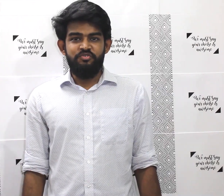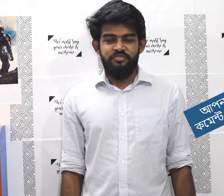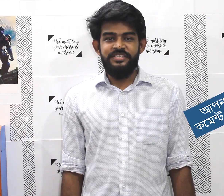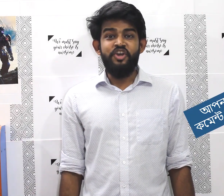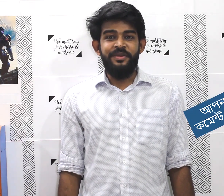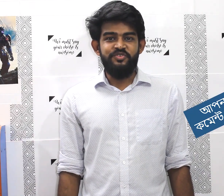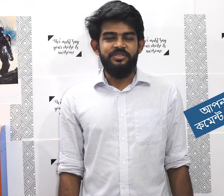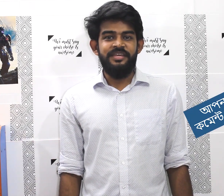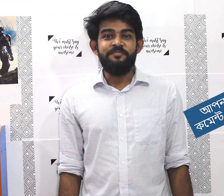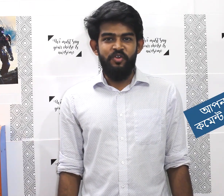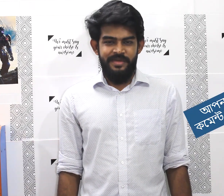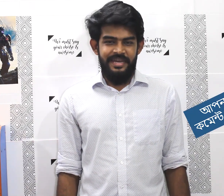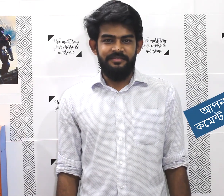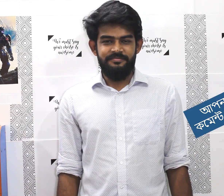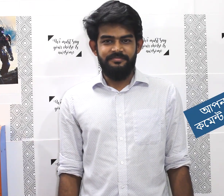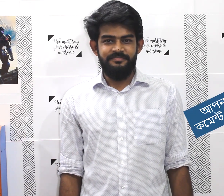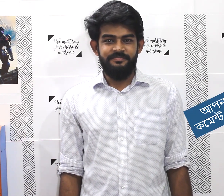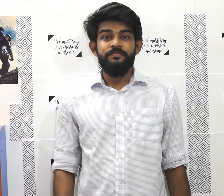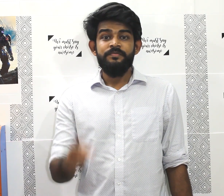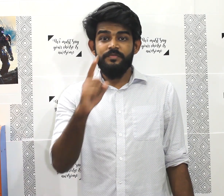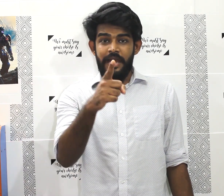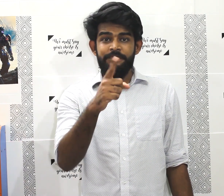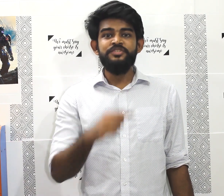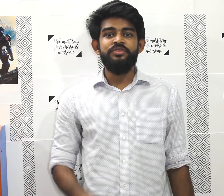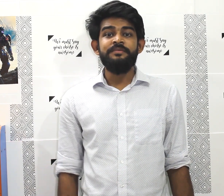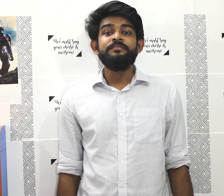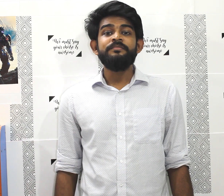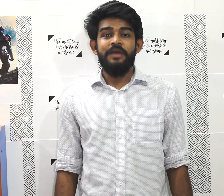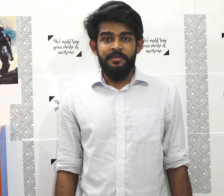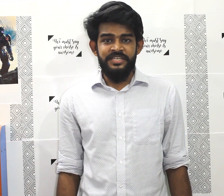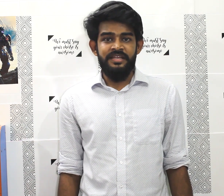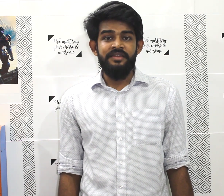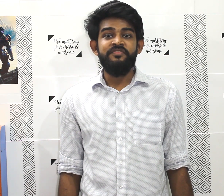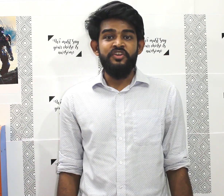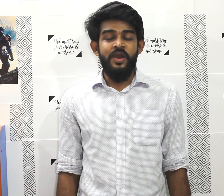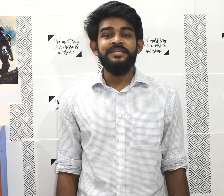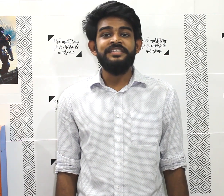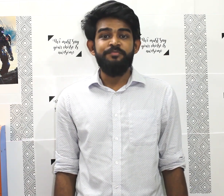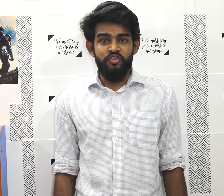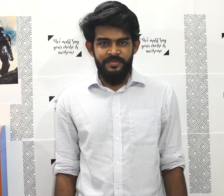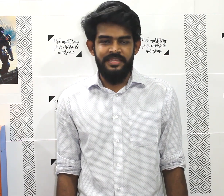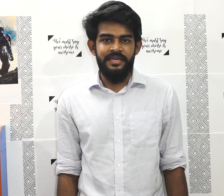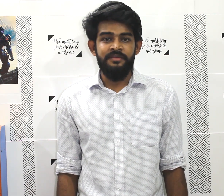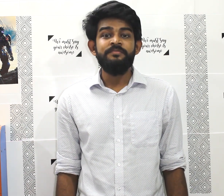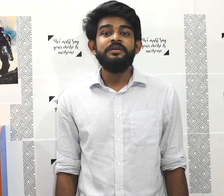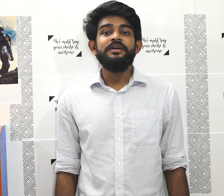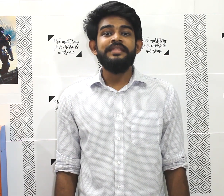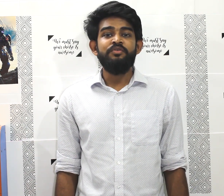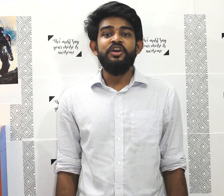প্রশ্নের উত্তরটি কমেন্ট করতে ভুলবেন না। আপনি যদি আমার চ্যানেলের ভিডিও আজকে প্রথম দেখে থাকেন তাহলে